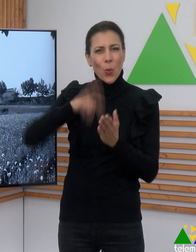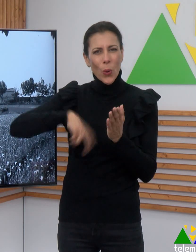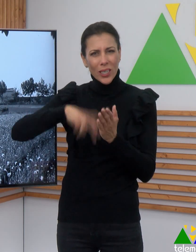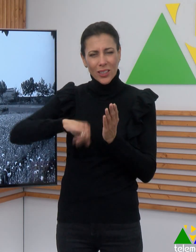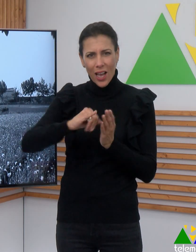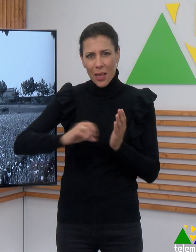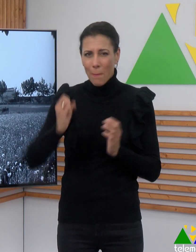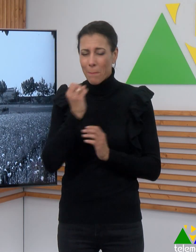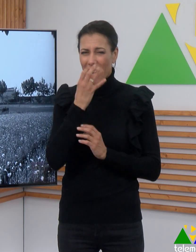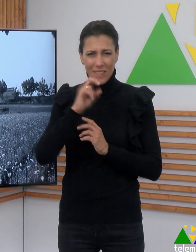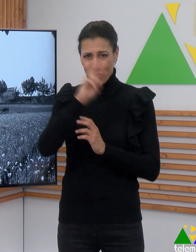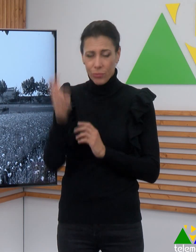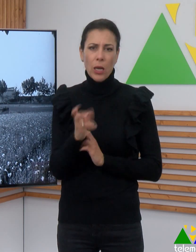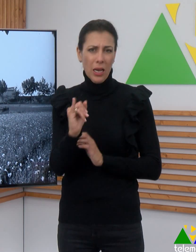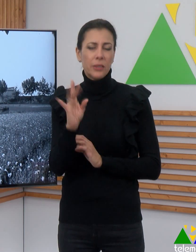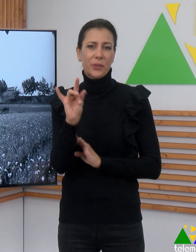Hasta... Y además, pues